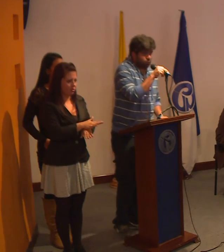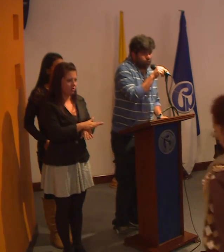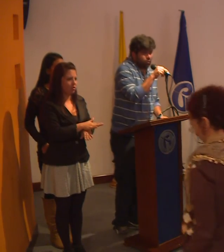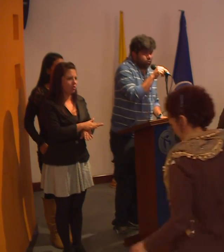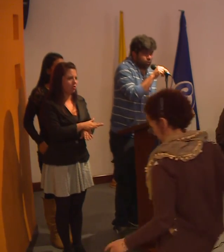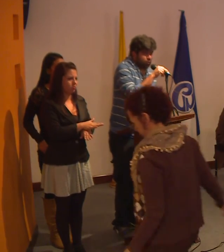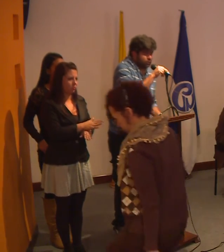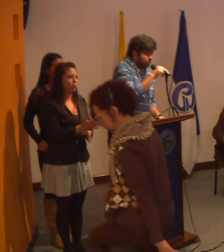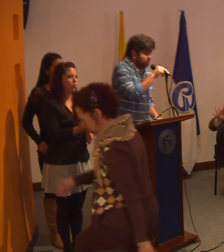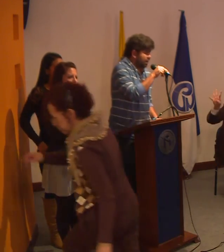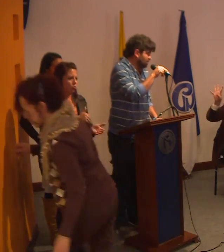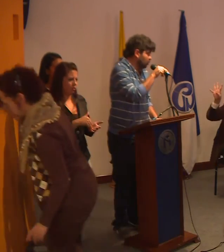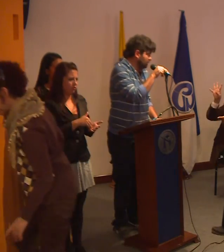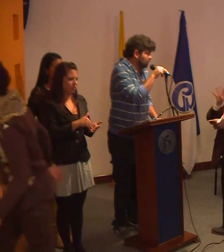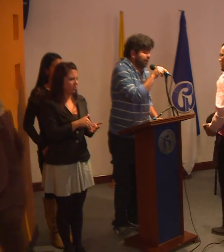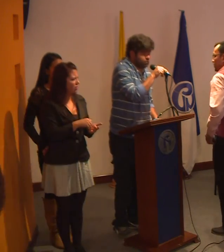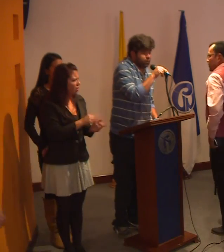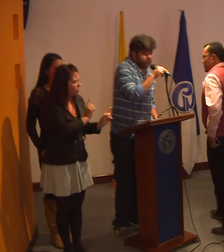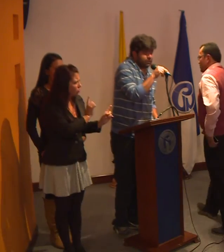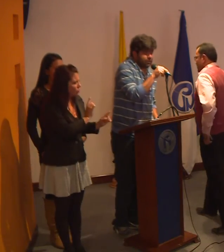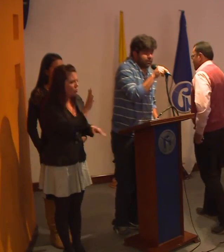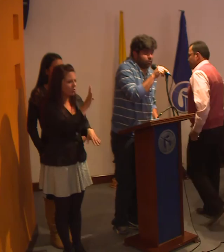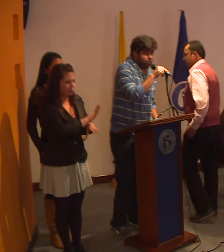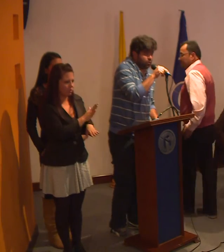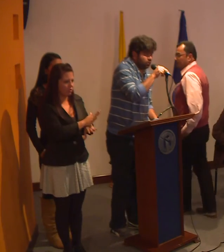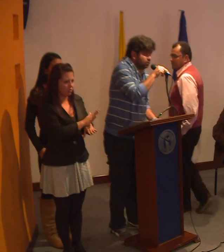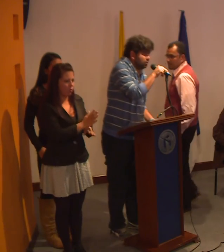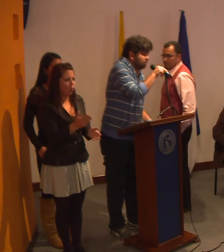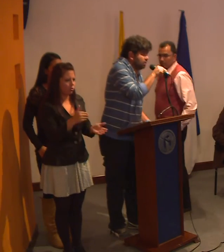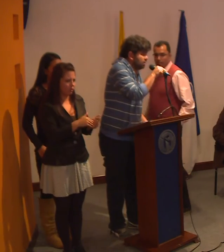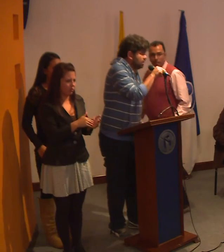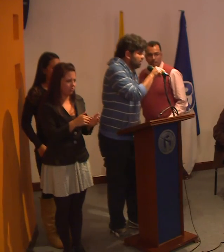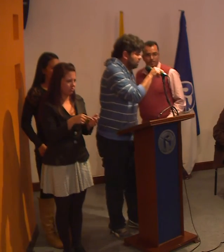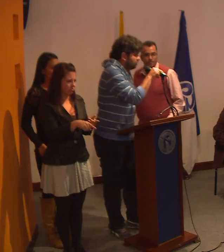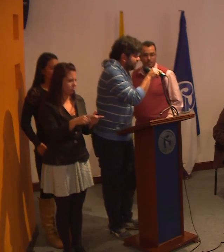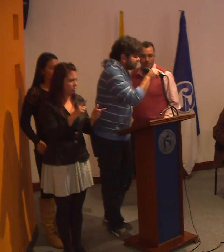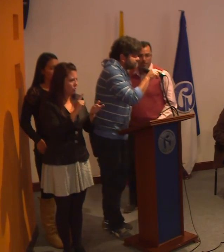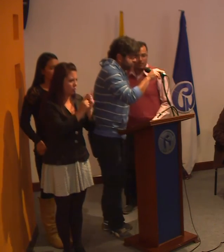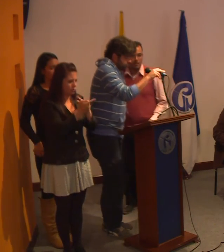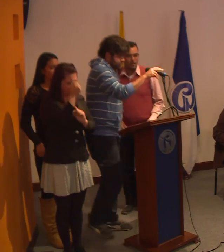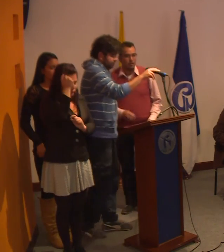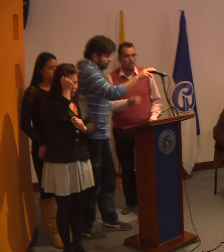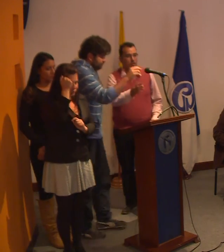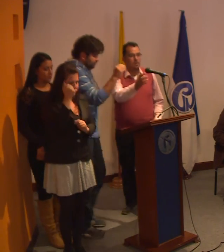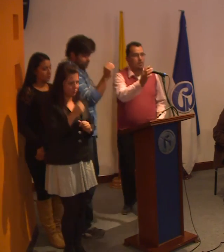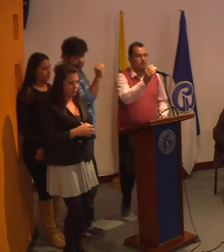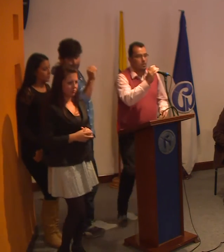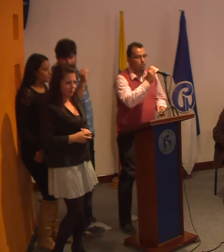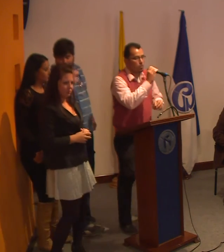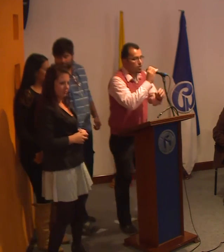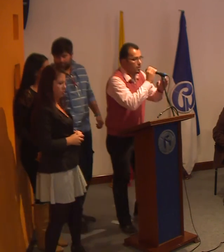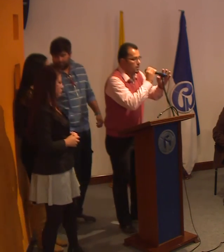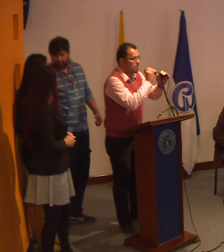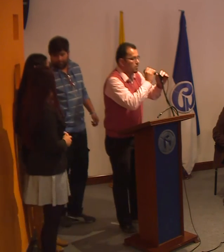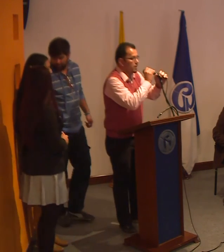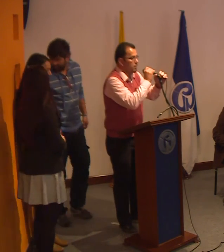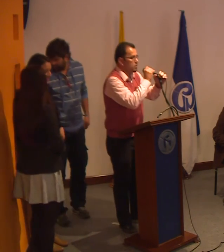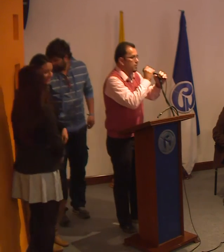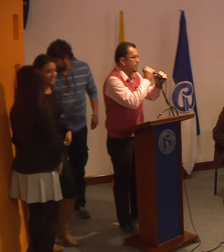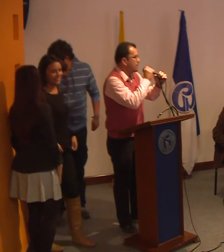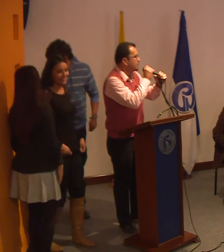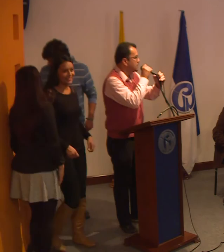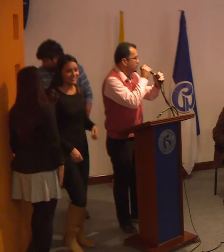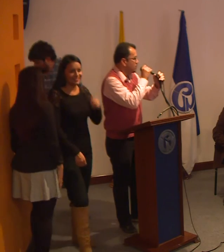hay de nuevo un encuentro, a las 4 de la tarde hay de nuevo un encuentro con maestros. Buenos días,